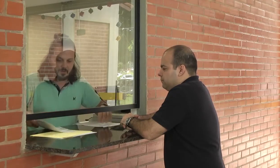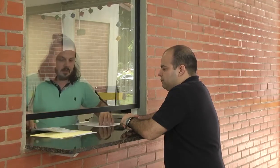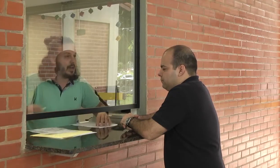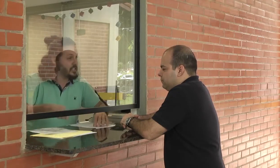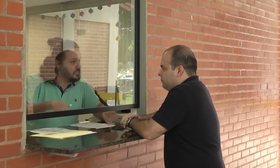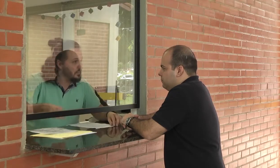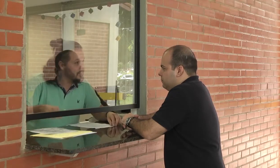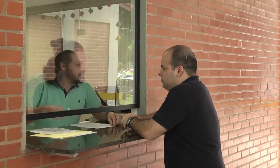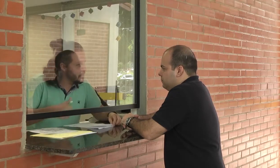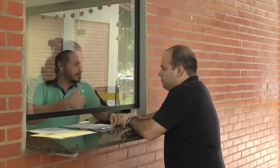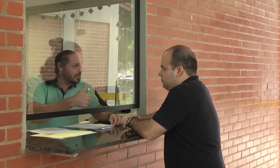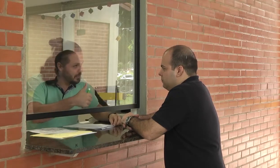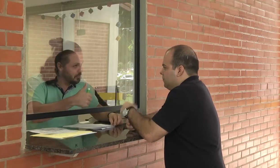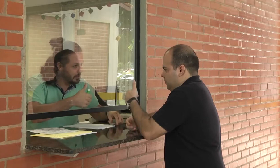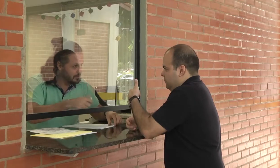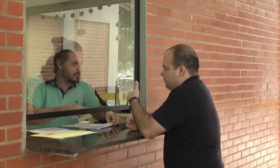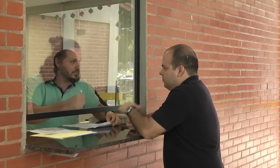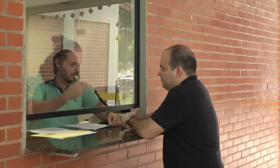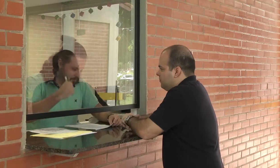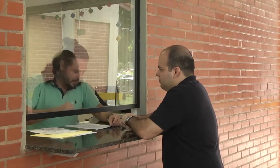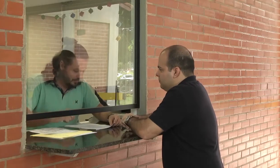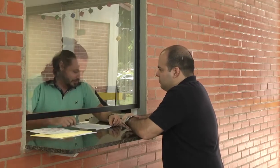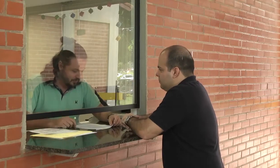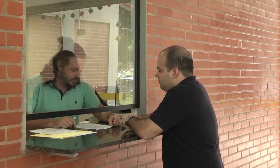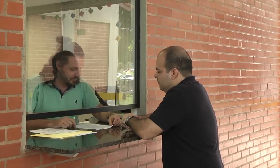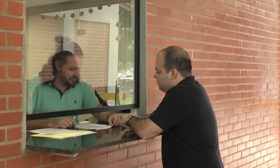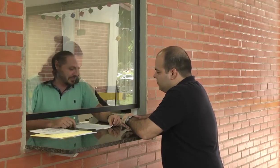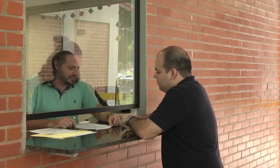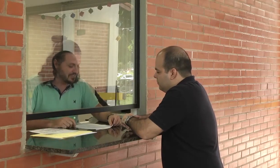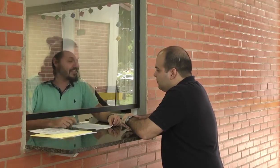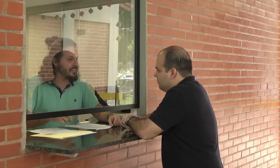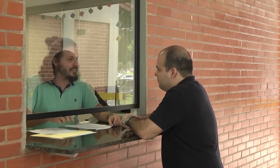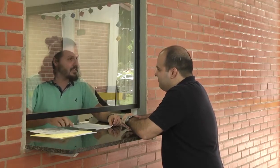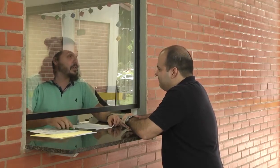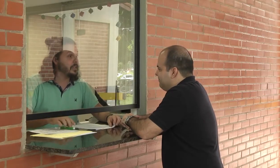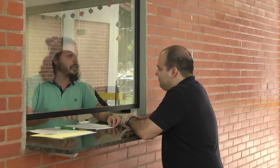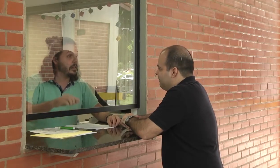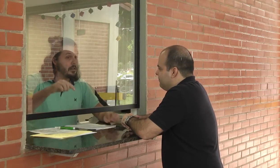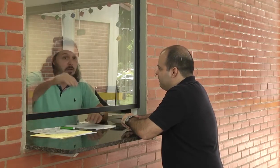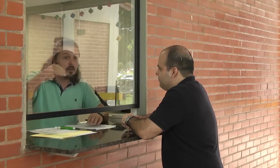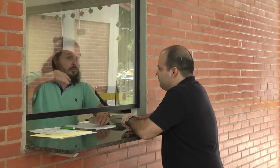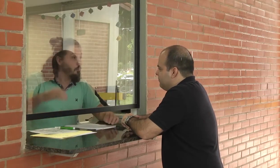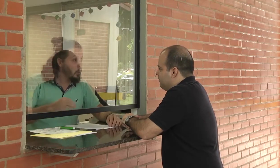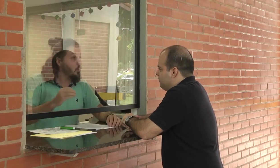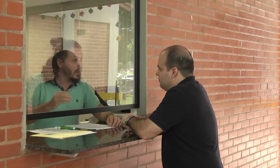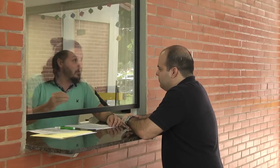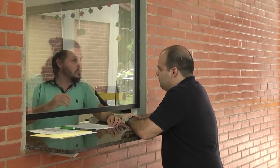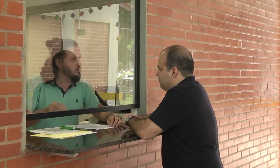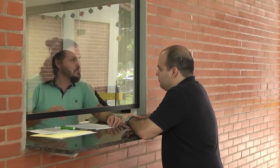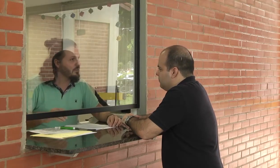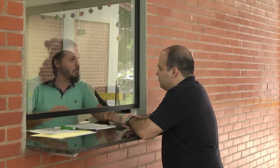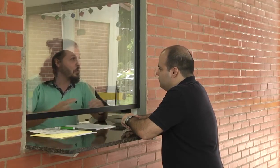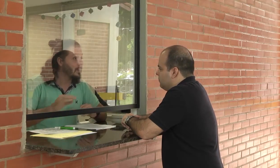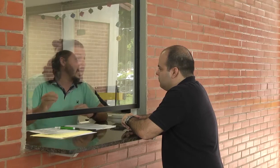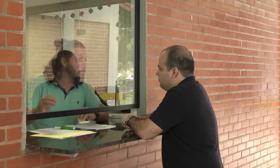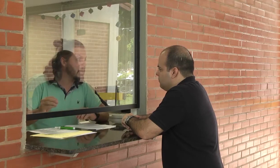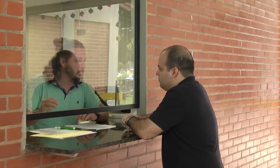A gente vai fazer sua matrícula. Seja bem-vindo ao IFES, hein? E vamos procurar o responsável pelo NAPNI.